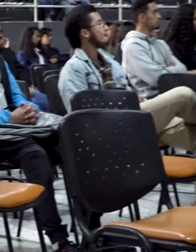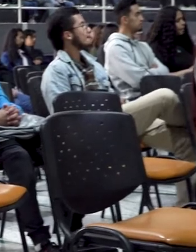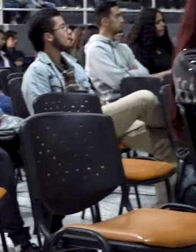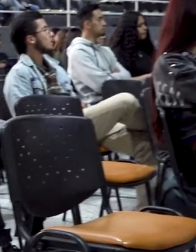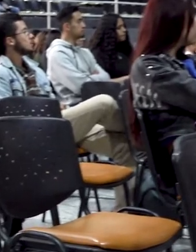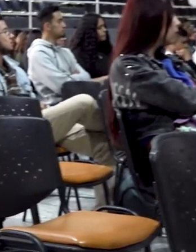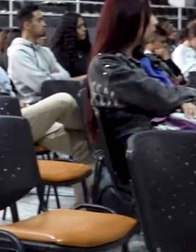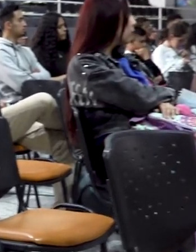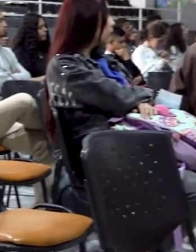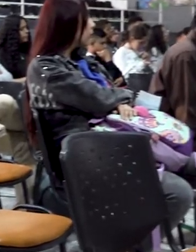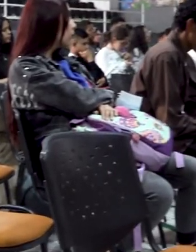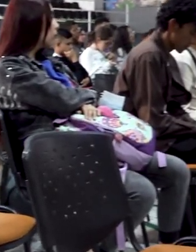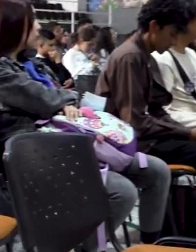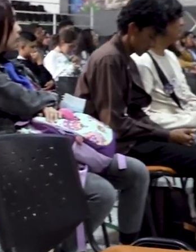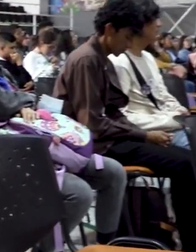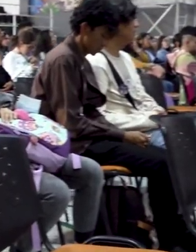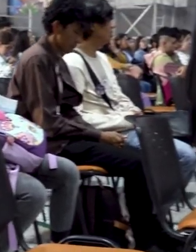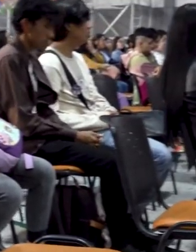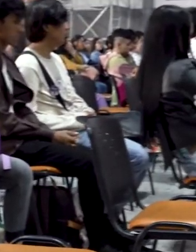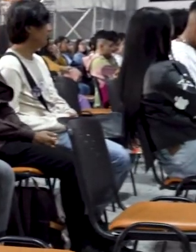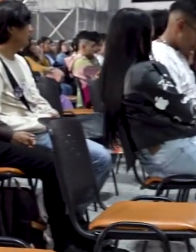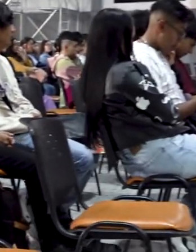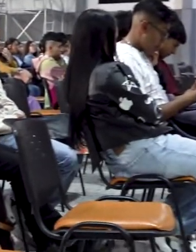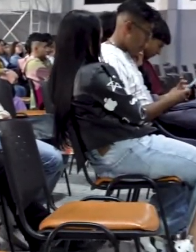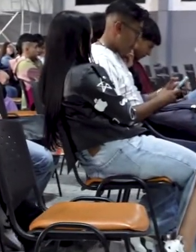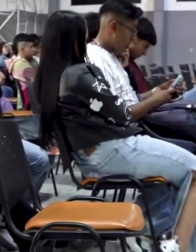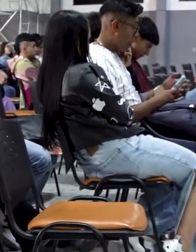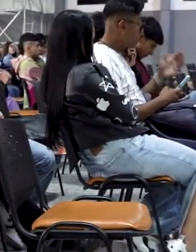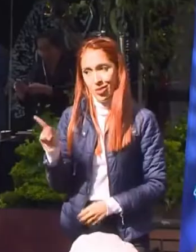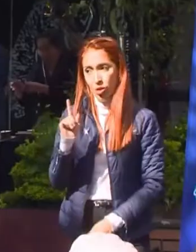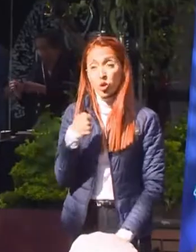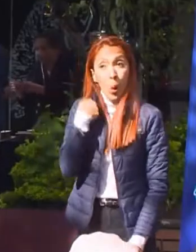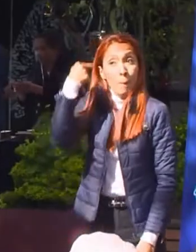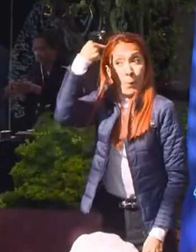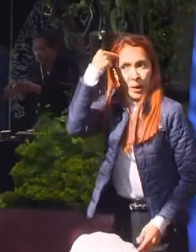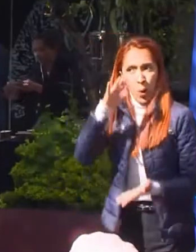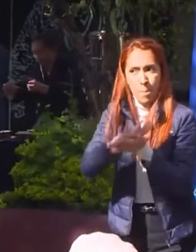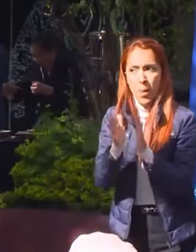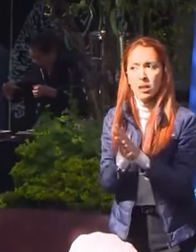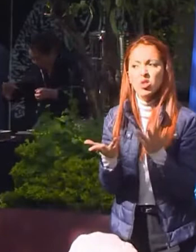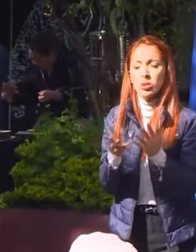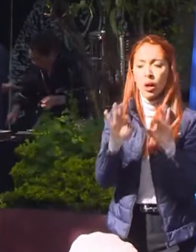Para mí la paz total también pasa por el aula, también